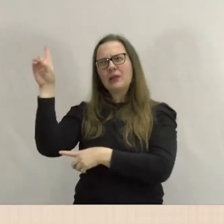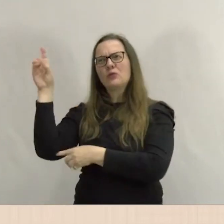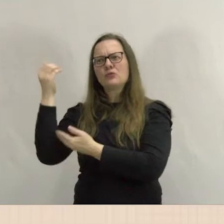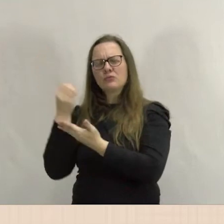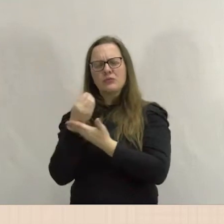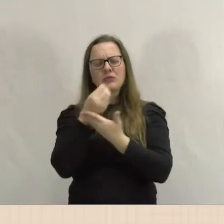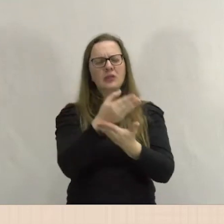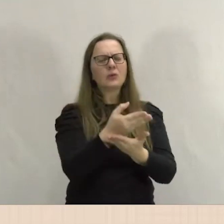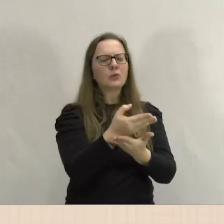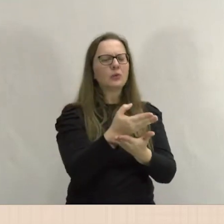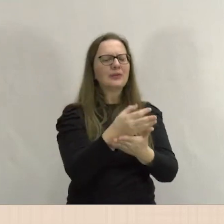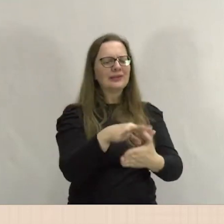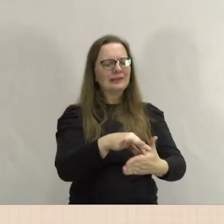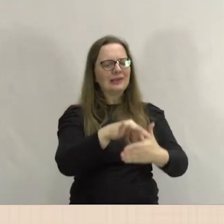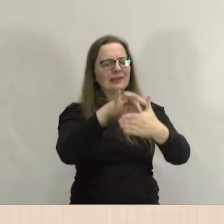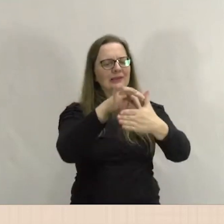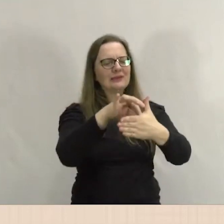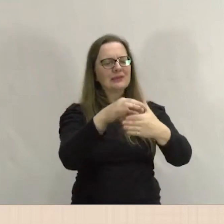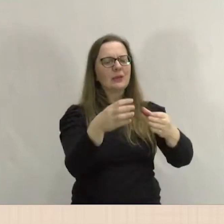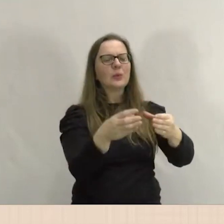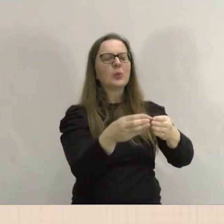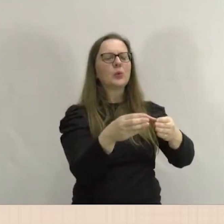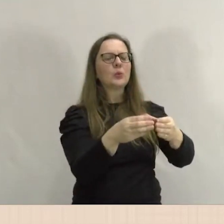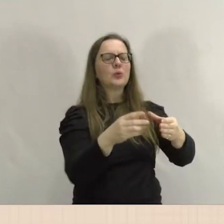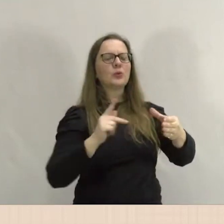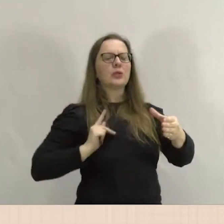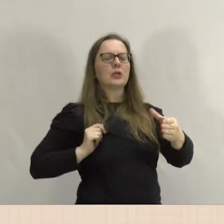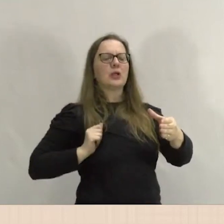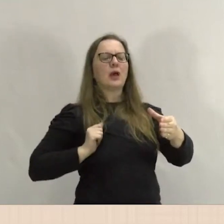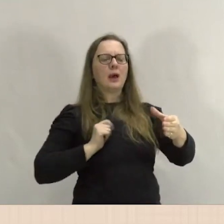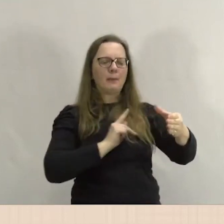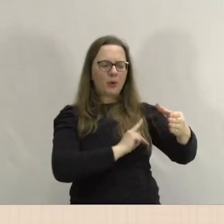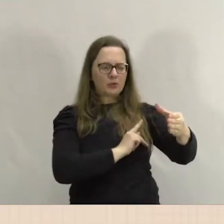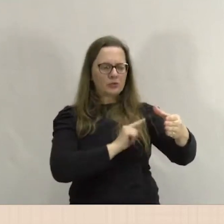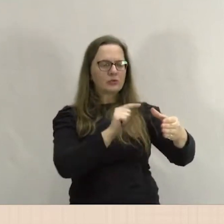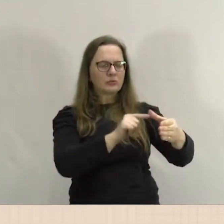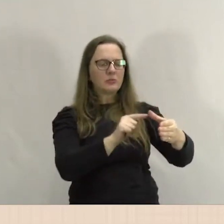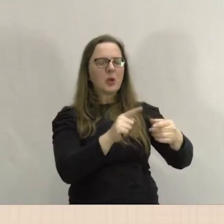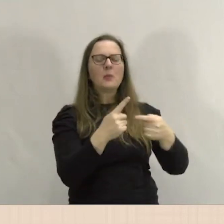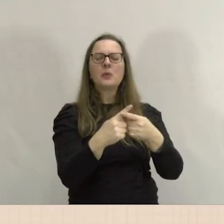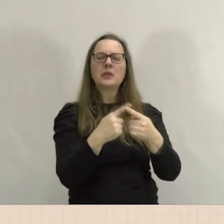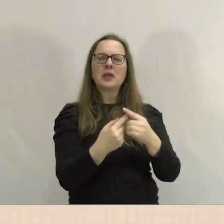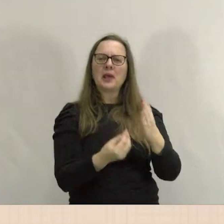para o quê? Dar direção espiritual às igrejas.